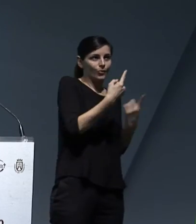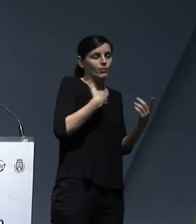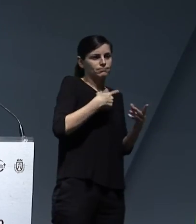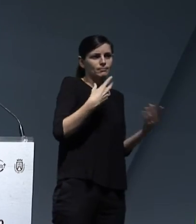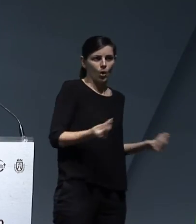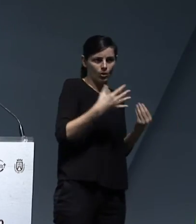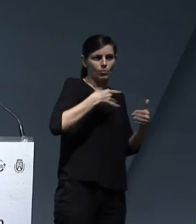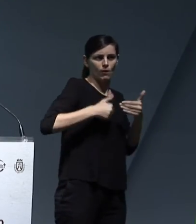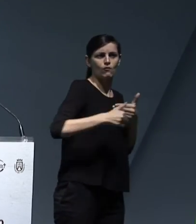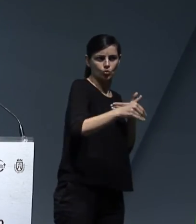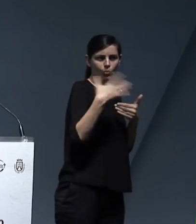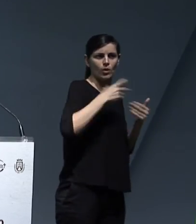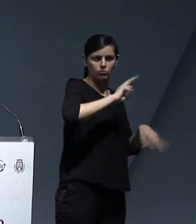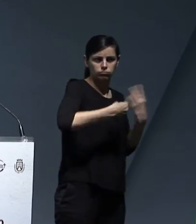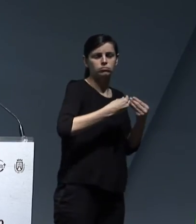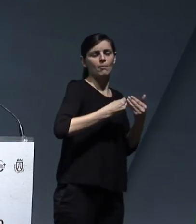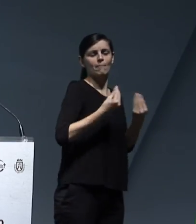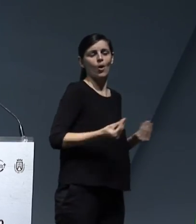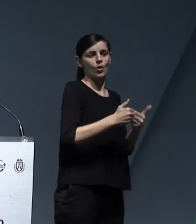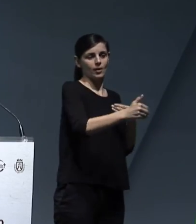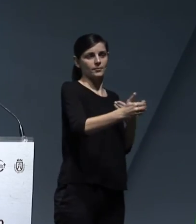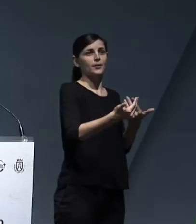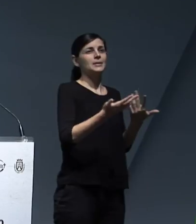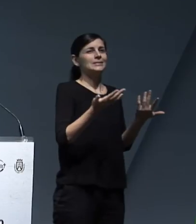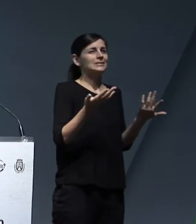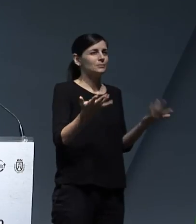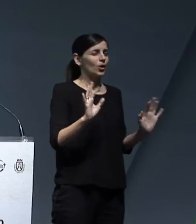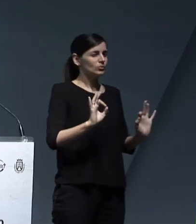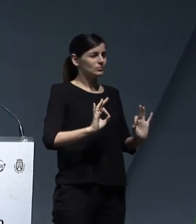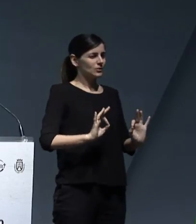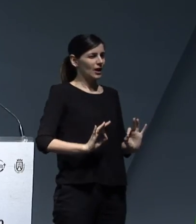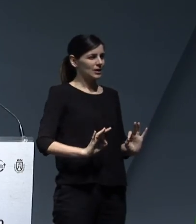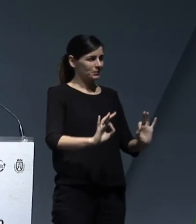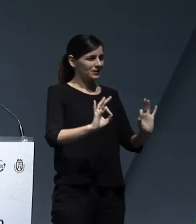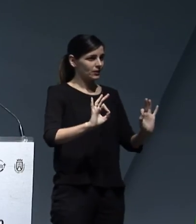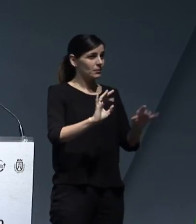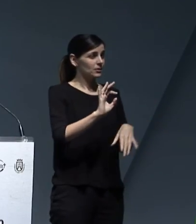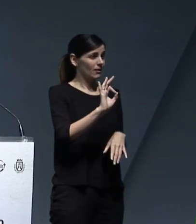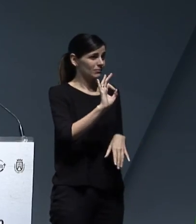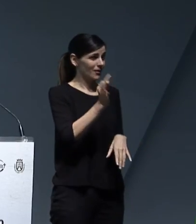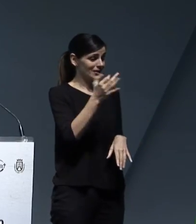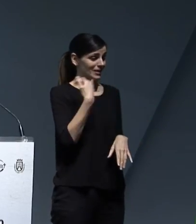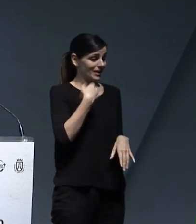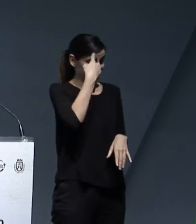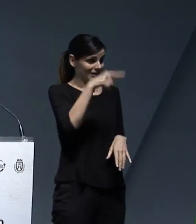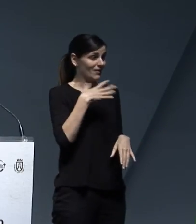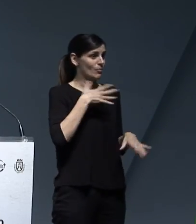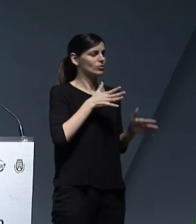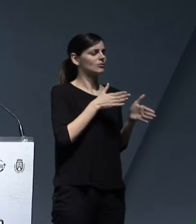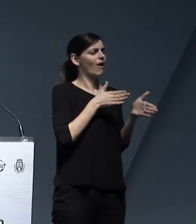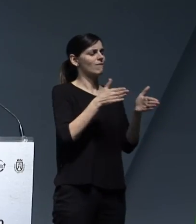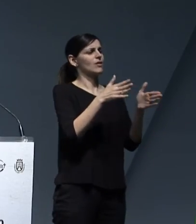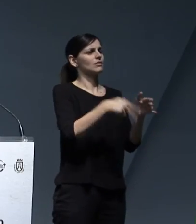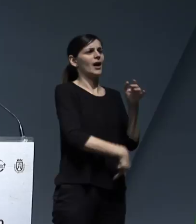futuro. Y concretamente, a pesar de que ya se conocían las líneas generales